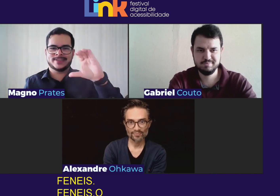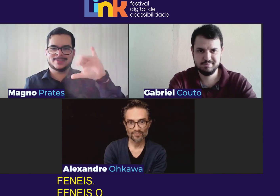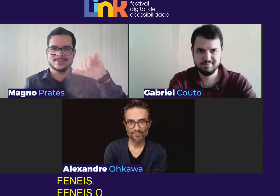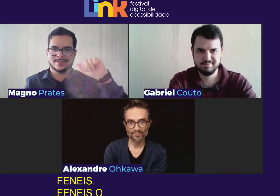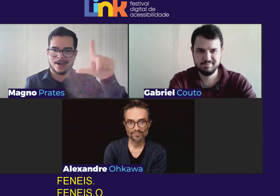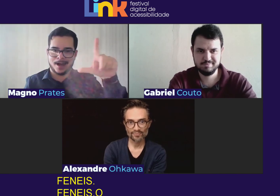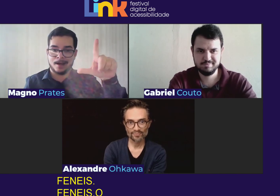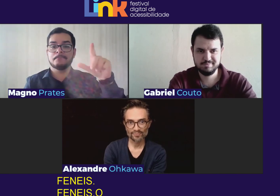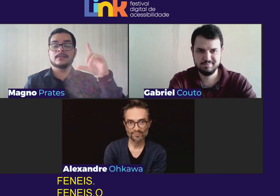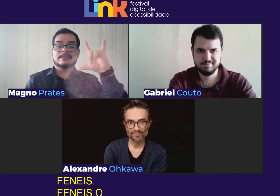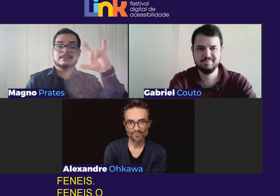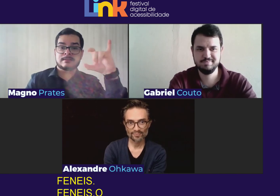Então é